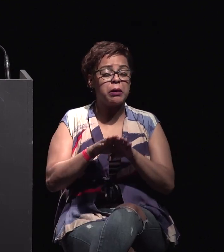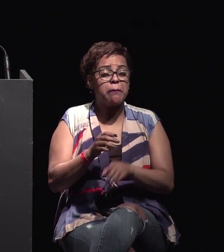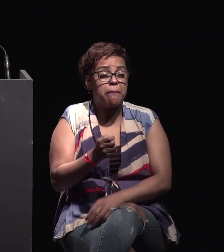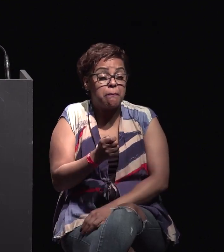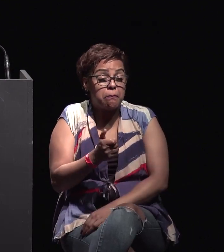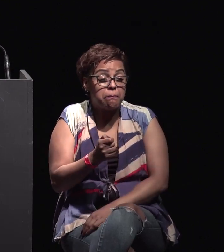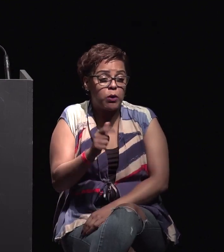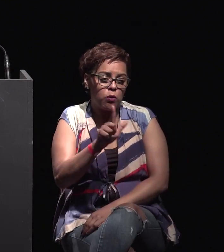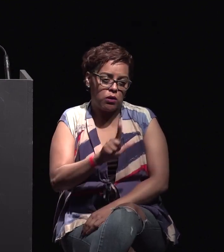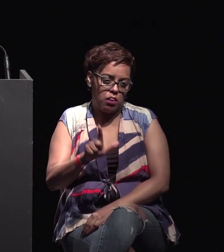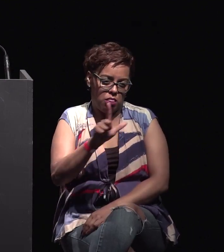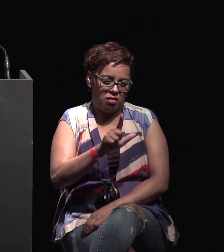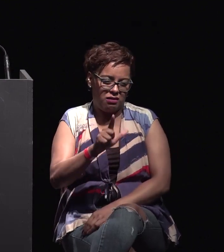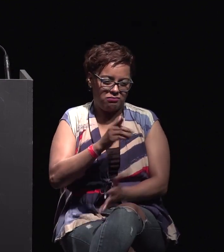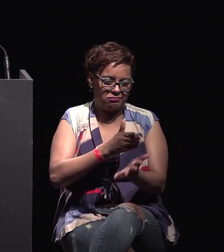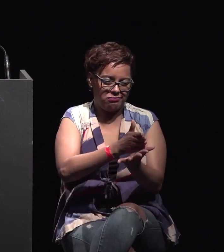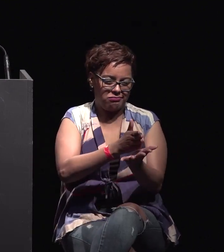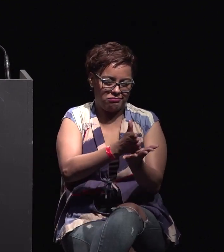literatura.